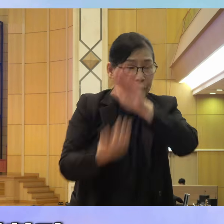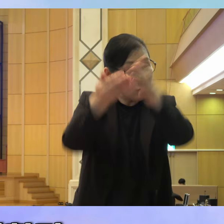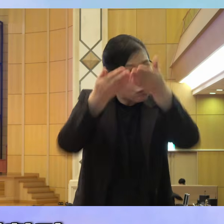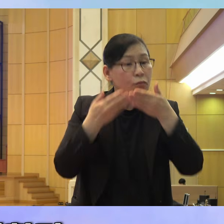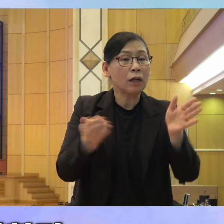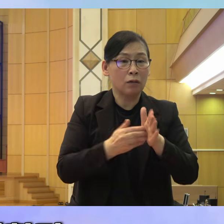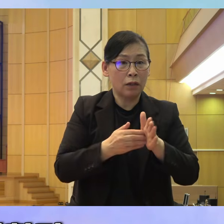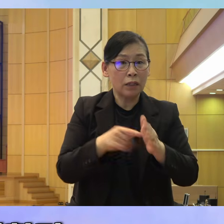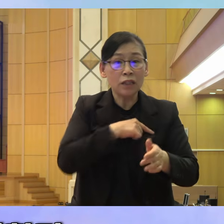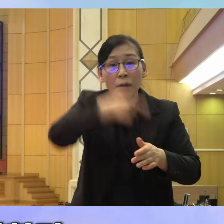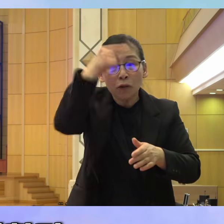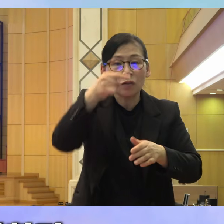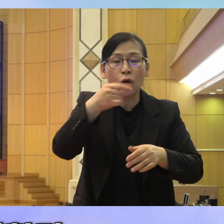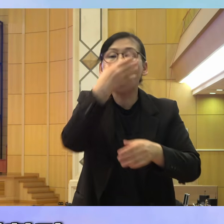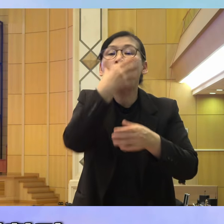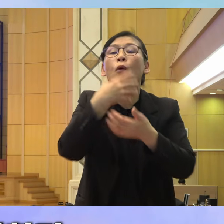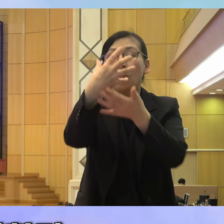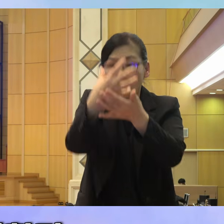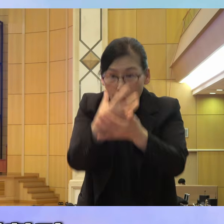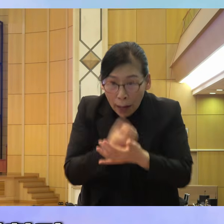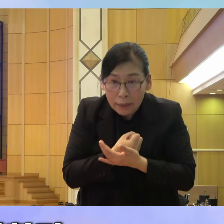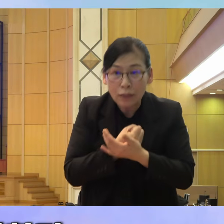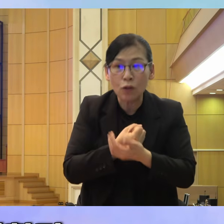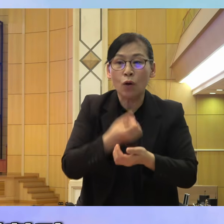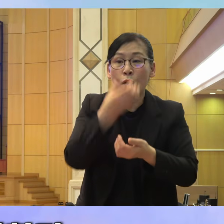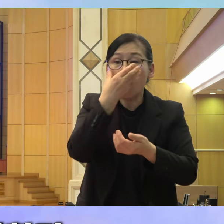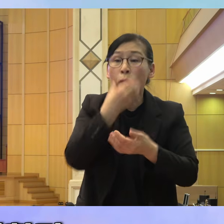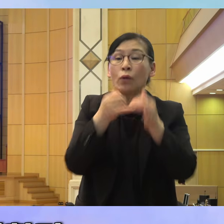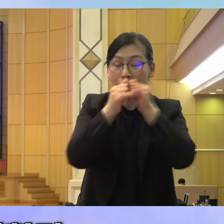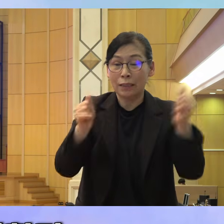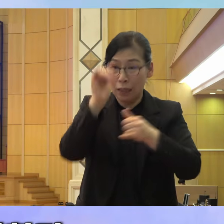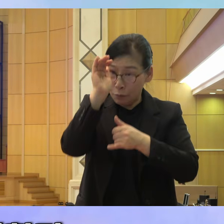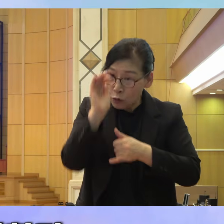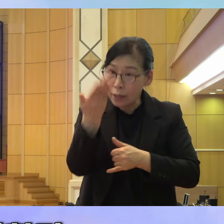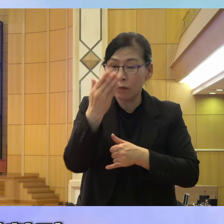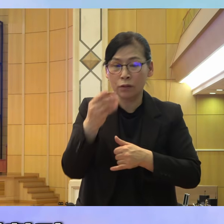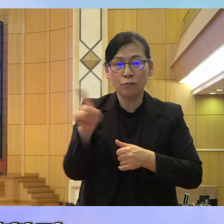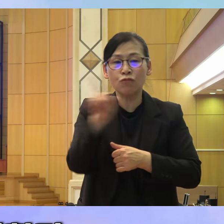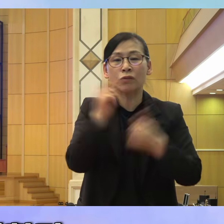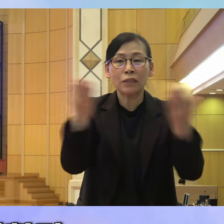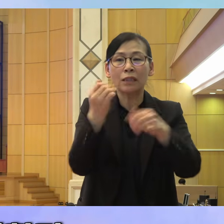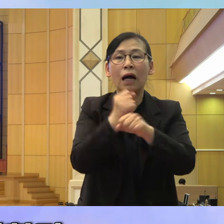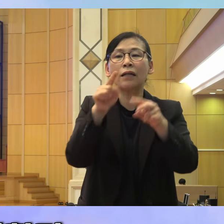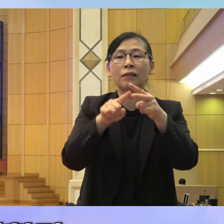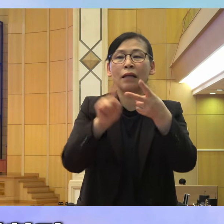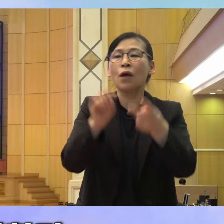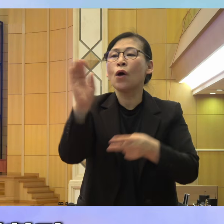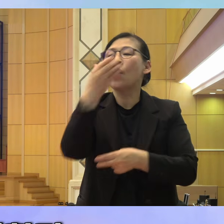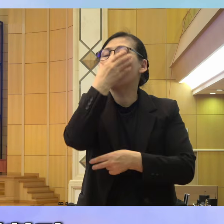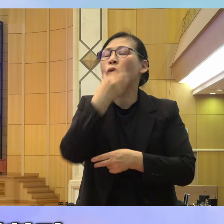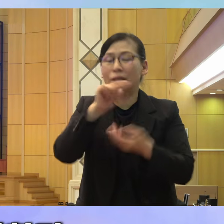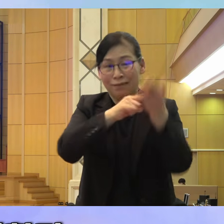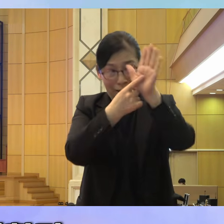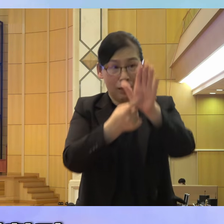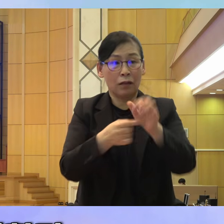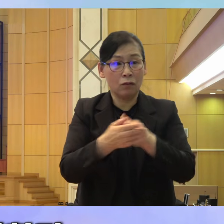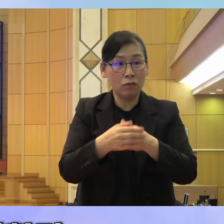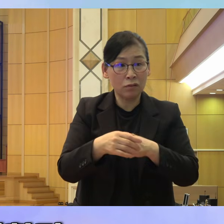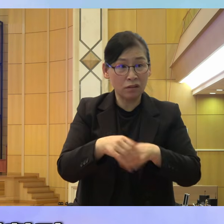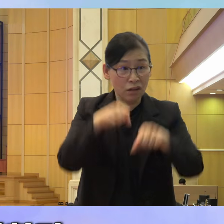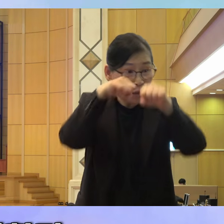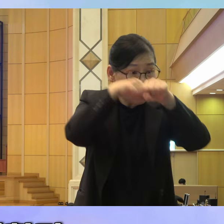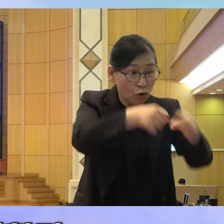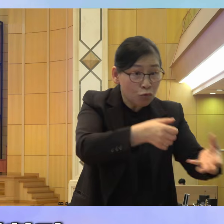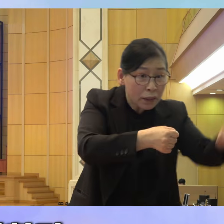겁니다. 그래서 복을 받아서, 복이는 사람이 무엇을 할 때 복된 일이 나타나는 거지,